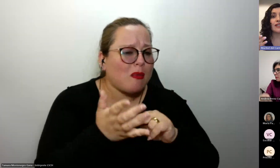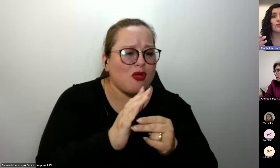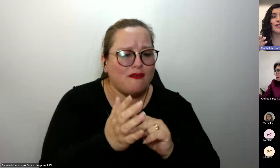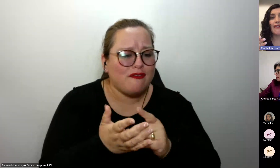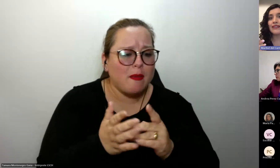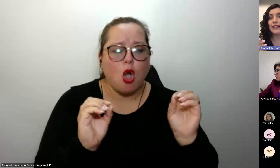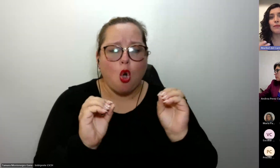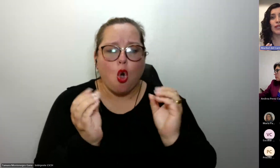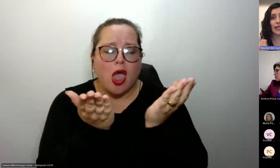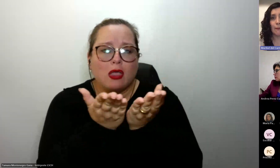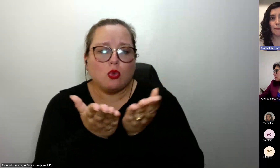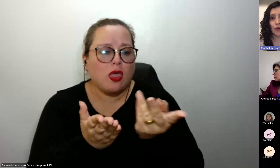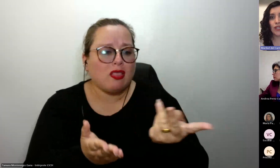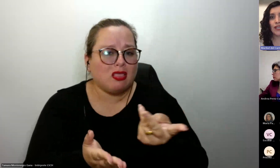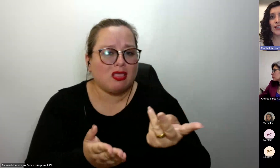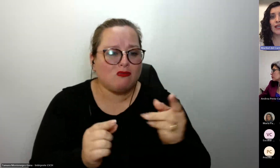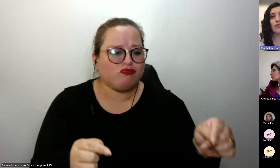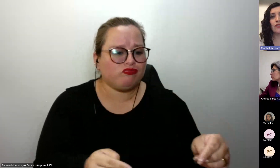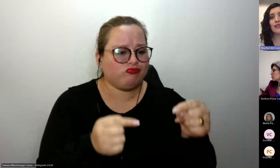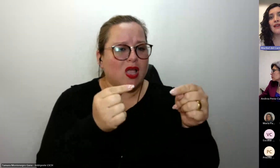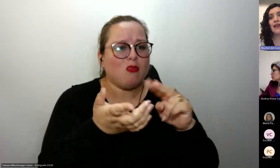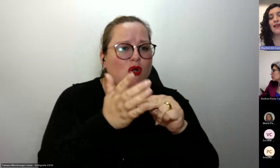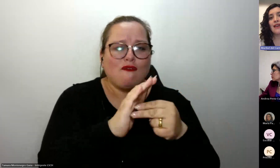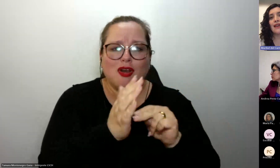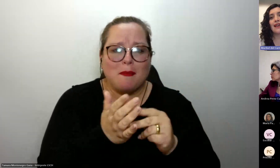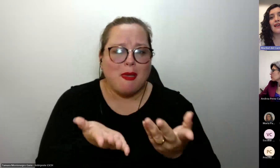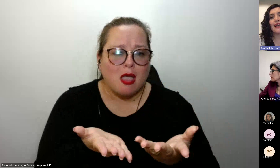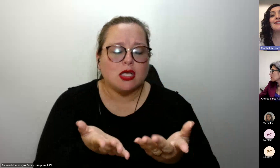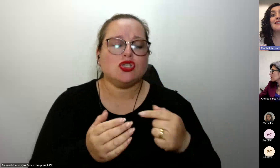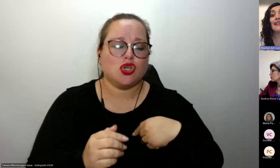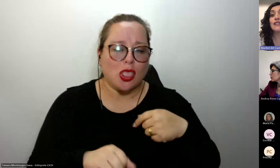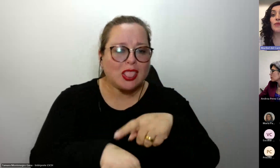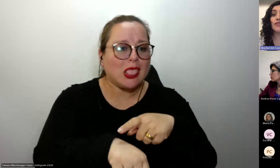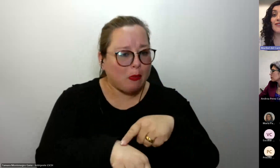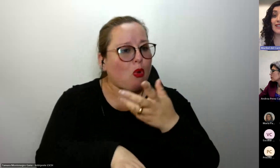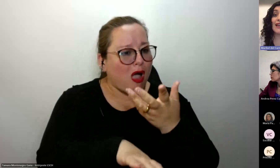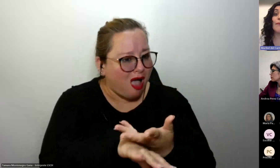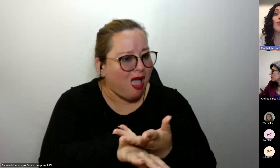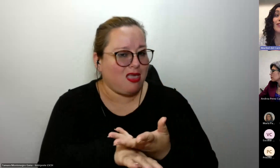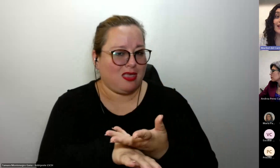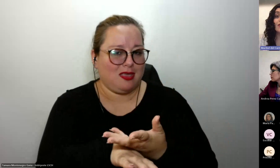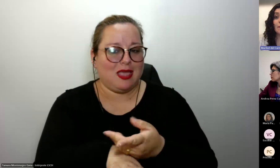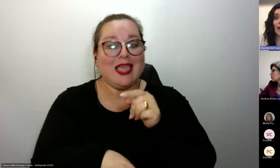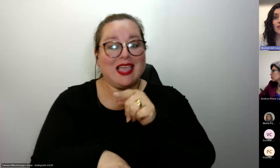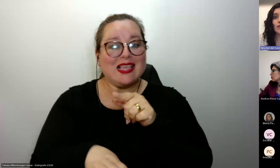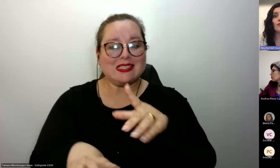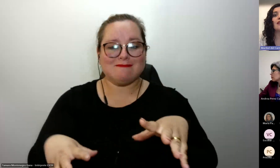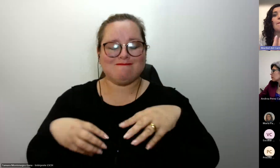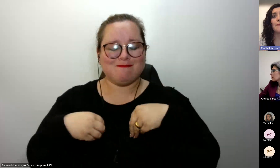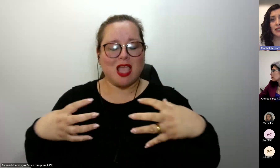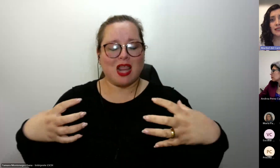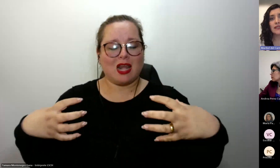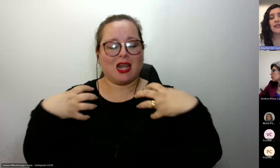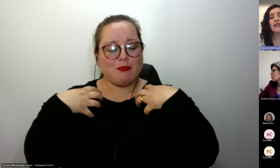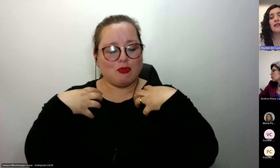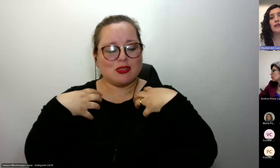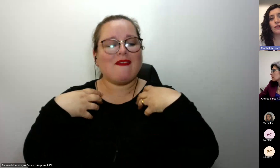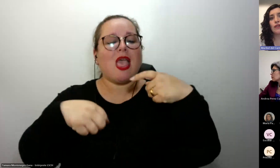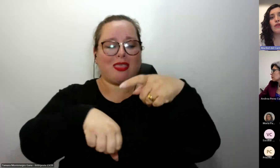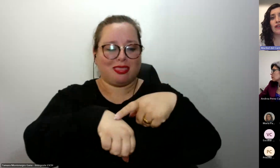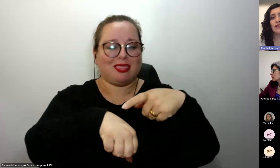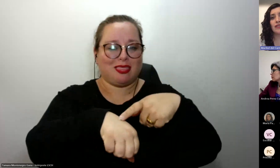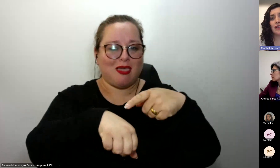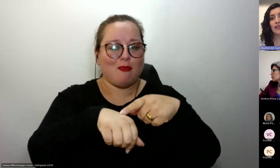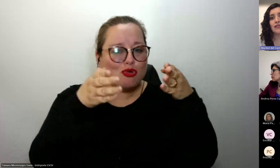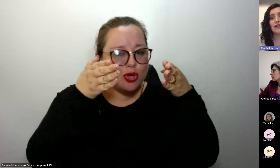entre los estudiantes, por ejemplo. Entonces, esa responsabilidad por dar esos espacios también